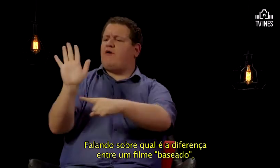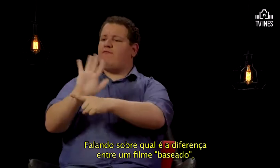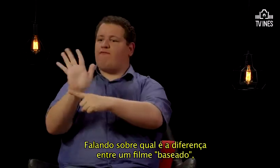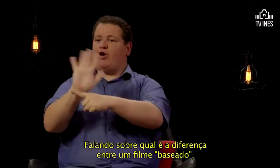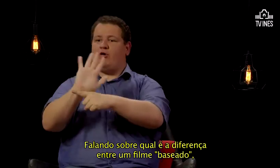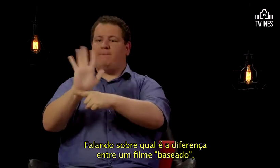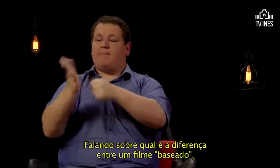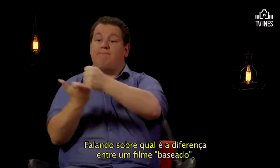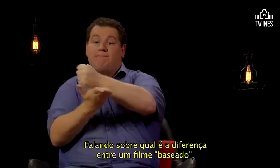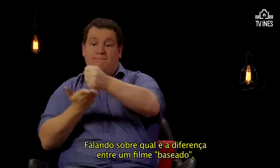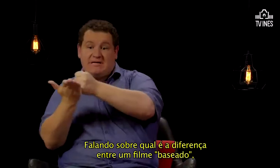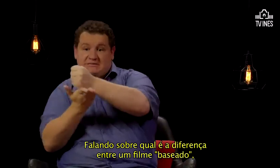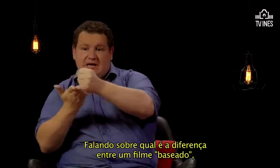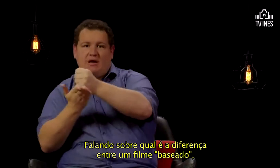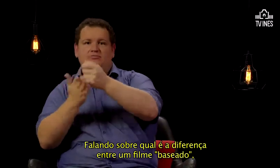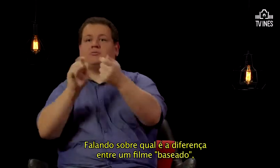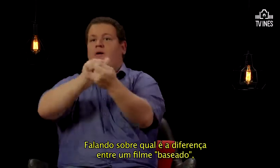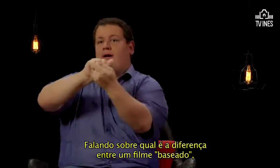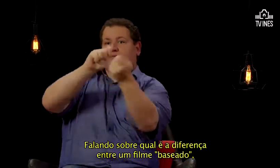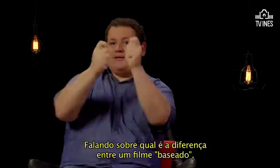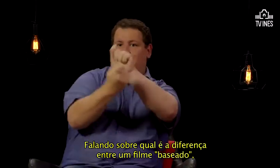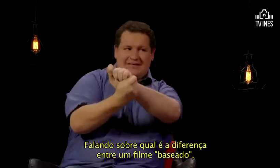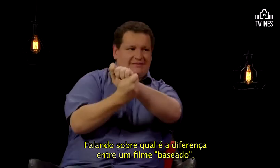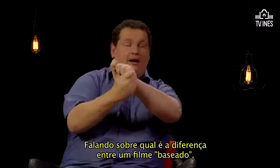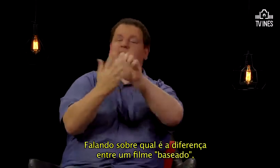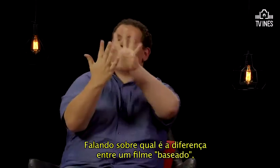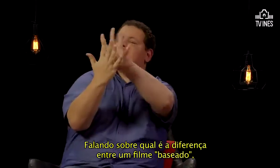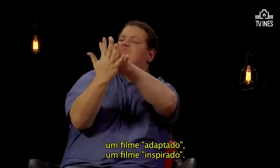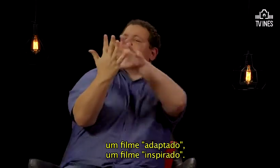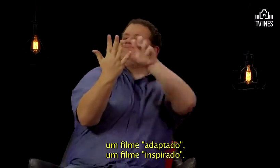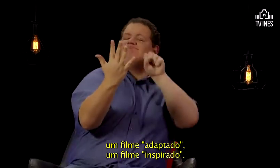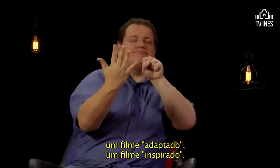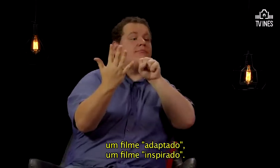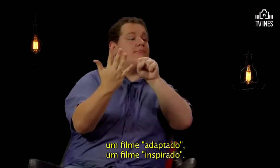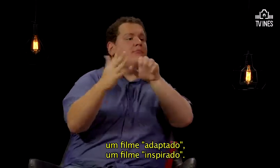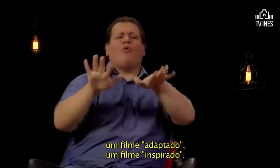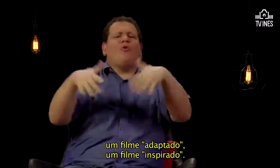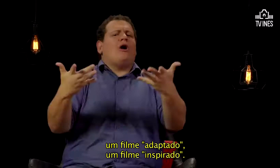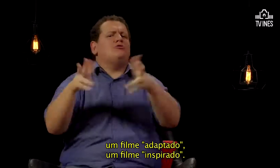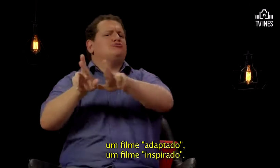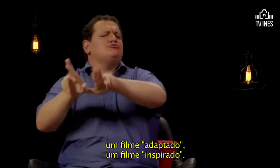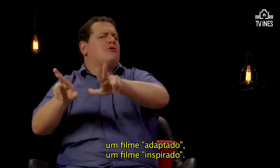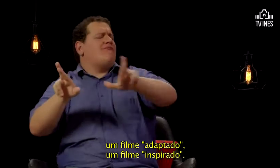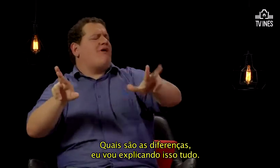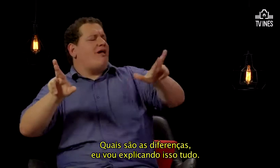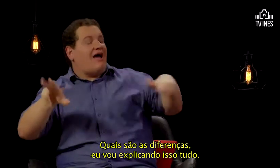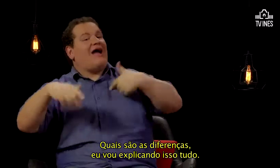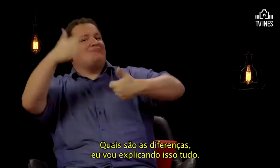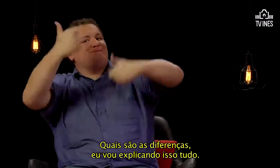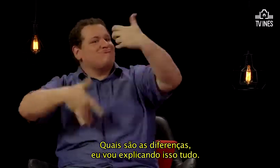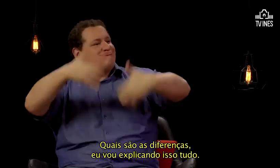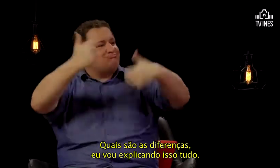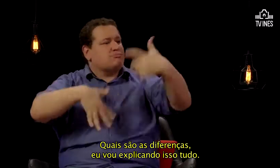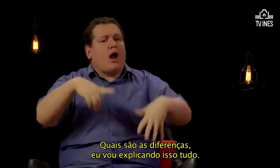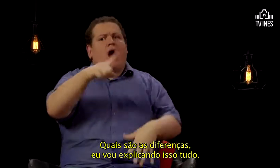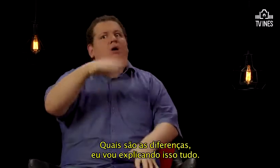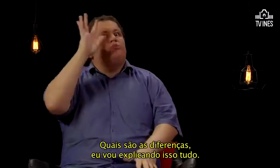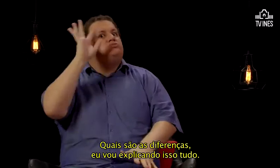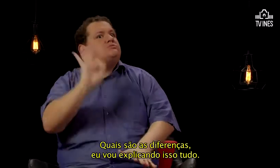Falando sobre qual é a diferença de um filme baseado, um filme adaptado, um filme inspirado. Quais são as diferenças? Eu vou explicando isso